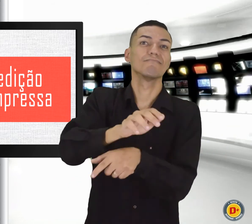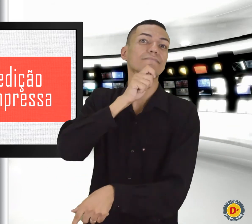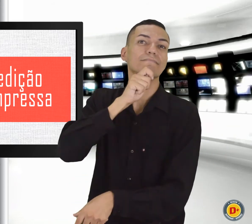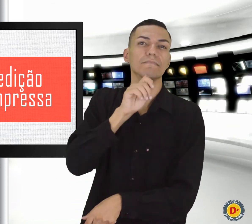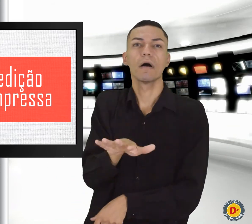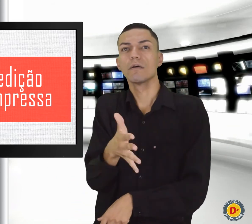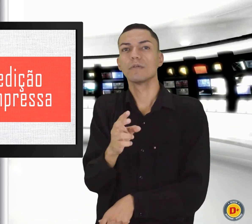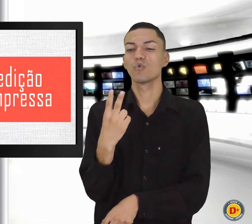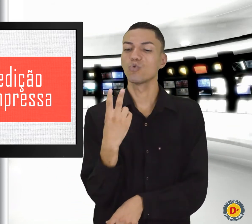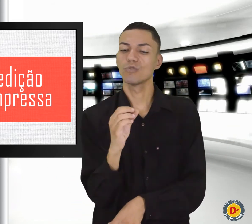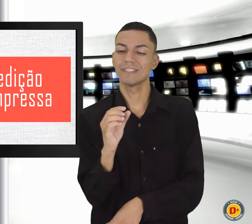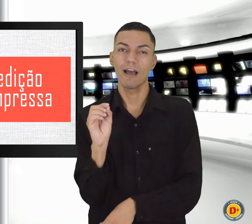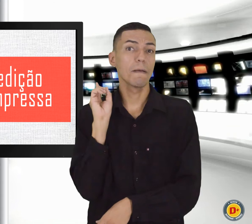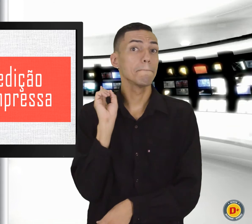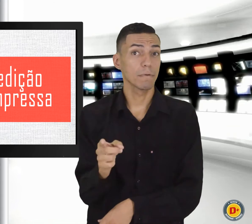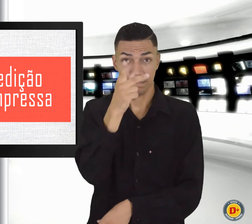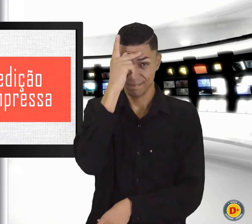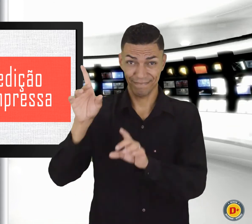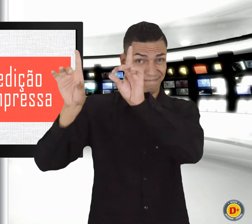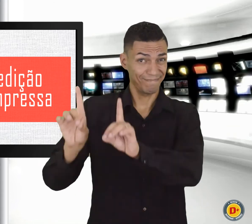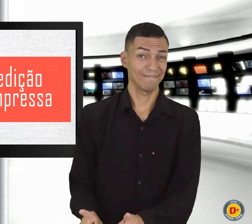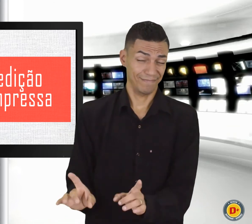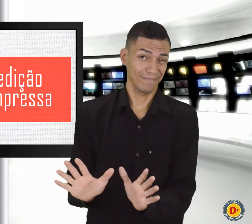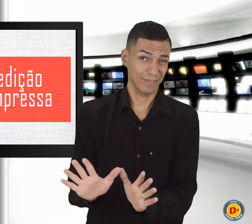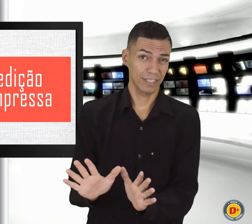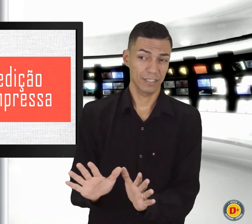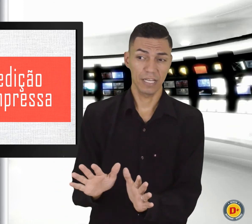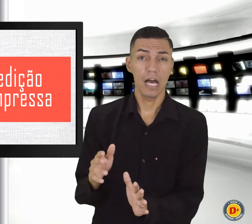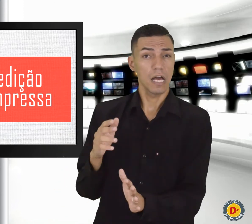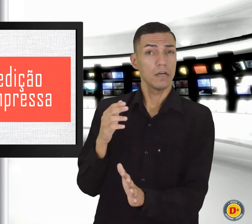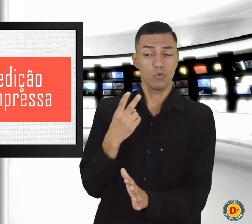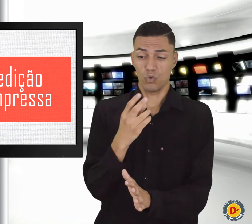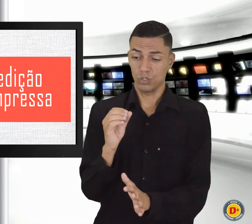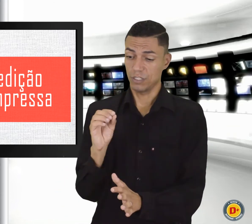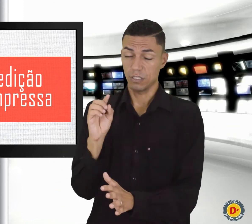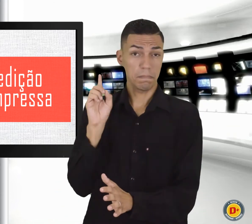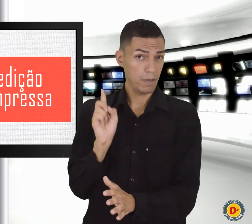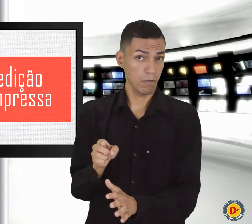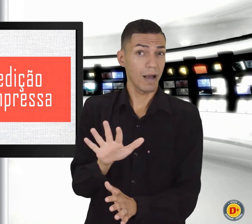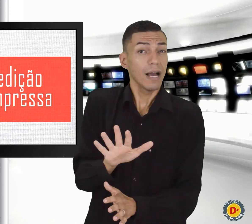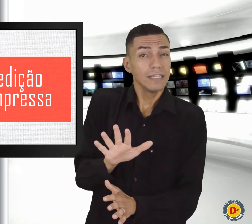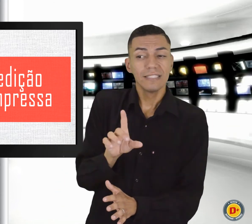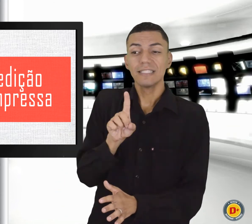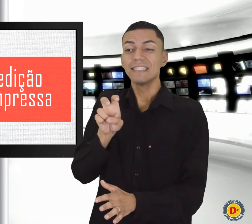das quais 150 mil poderiam ser contratadas pelos meios tradicionais.